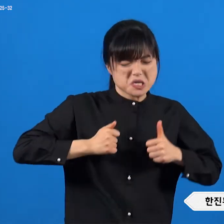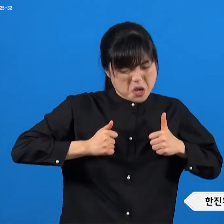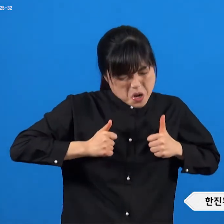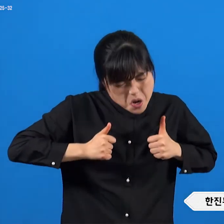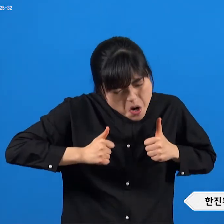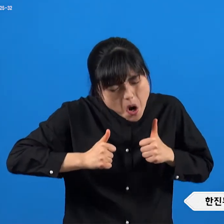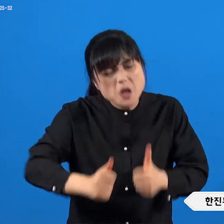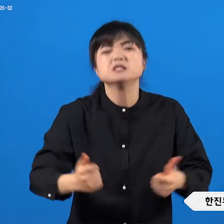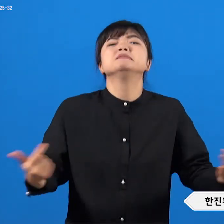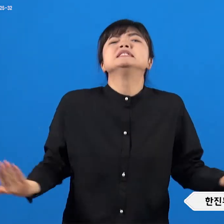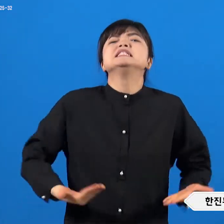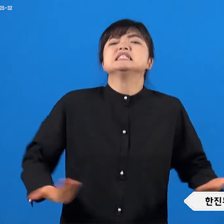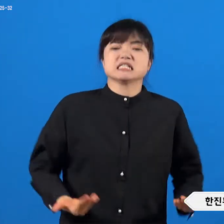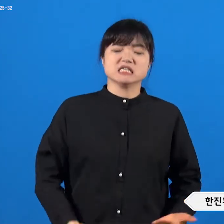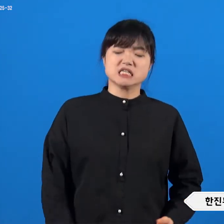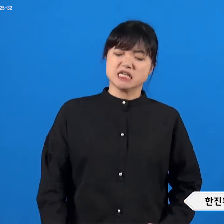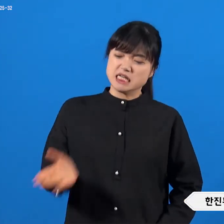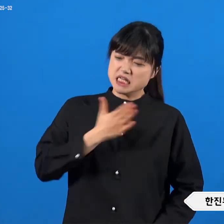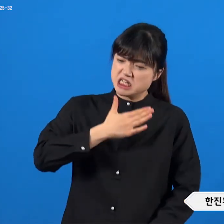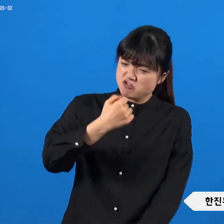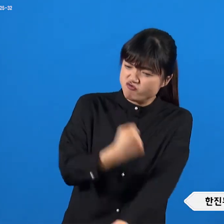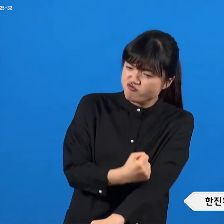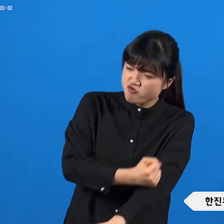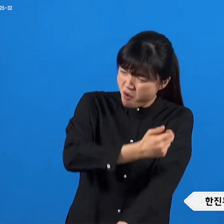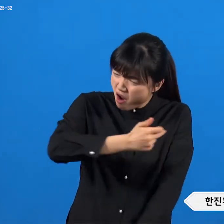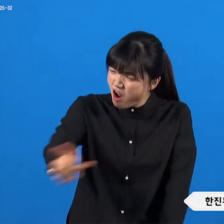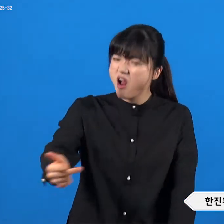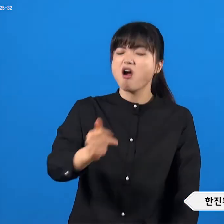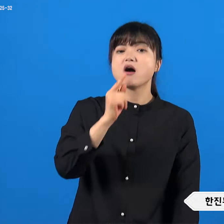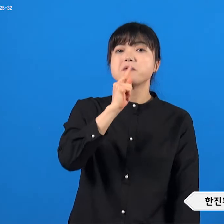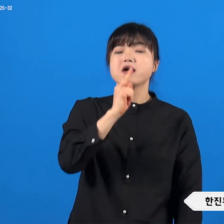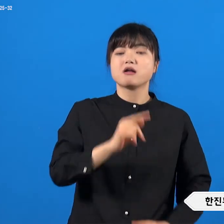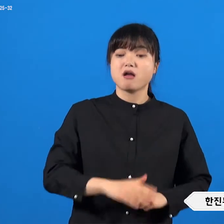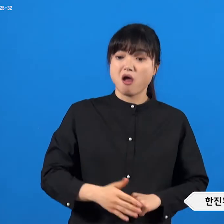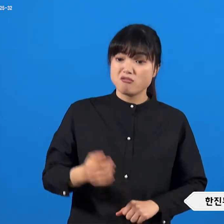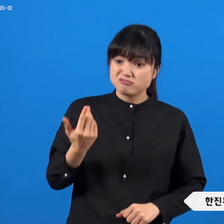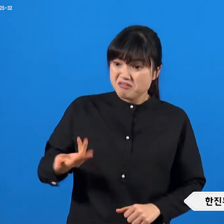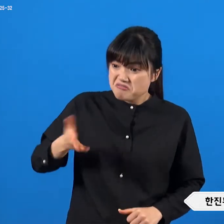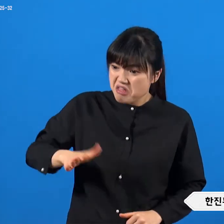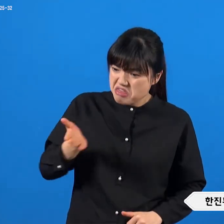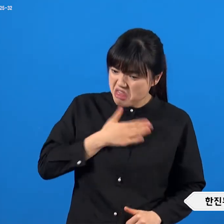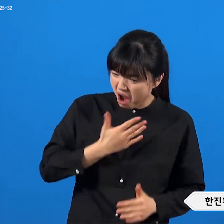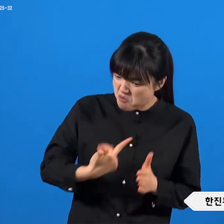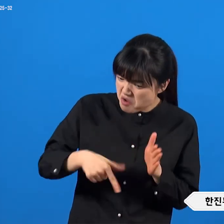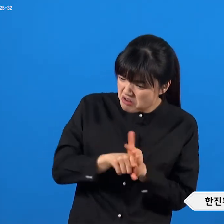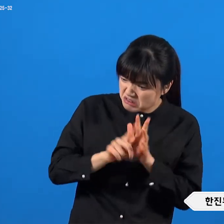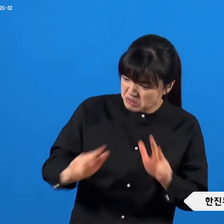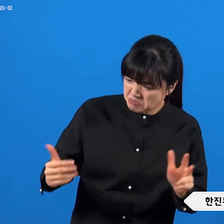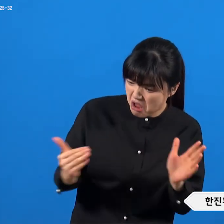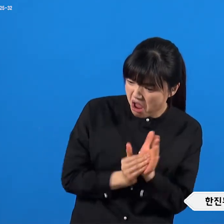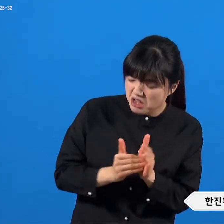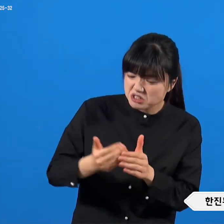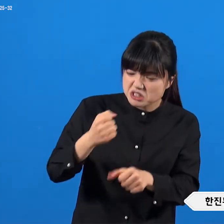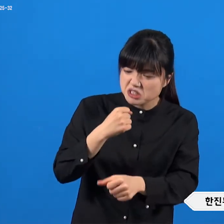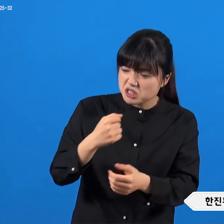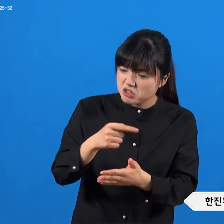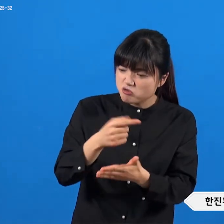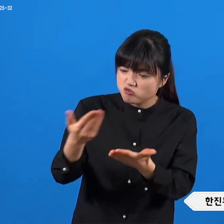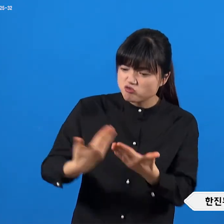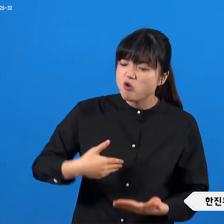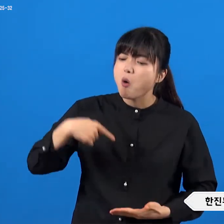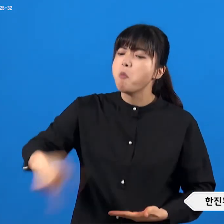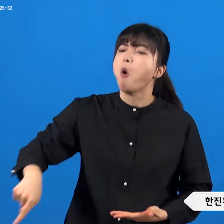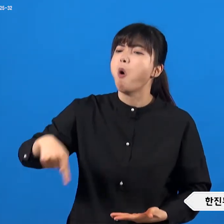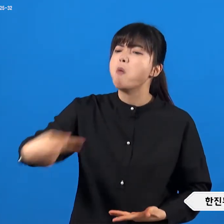없이 정말 성실하게 일 잘했다는 것입니다. 그런 나에게 아버지가 그동안 해준 게 뭐가